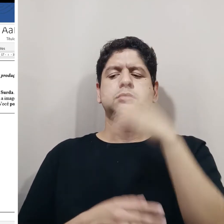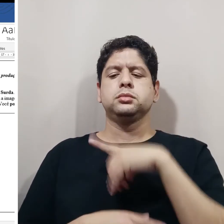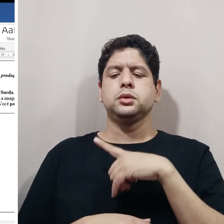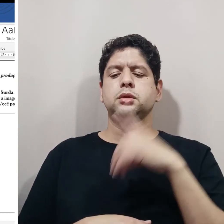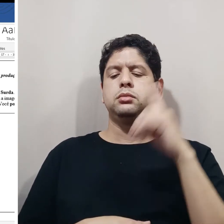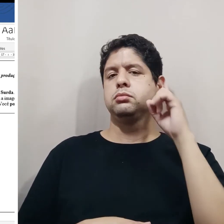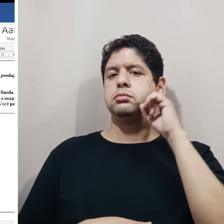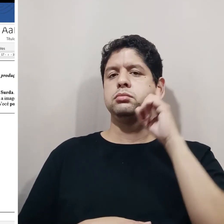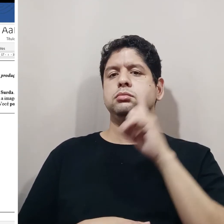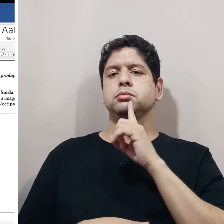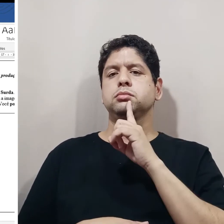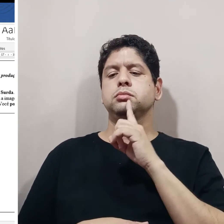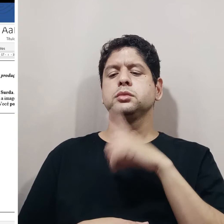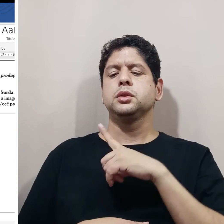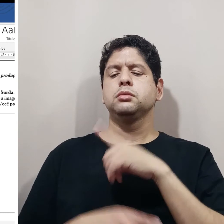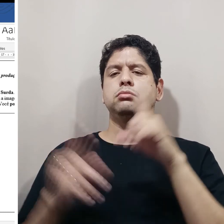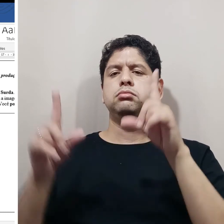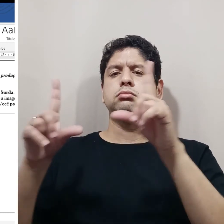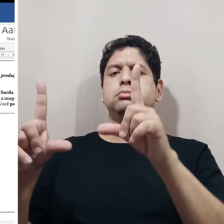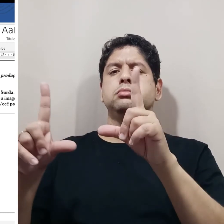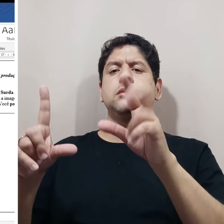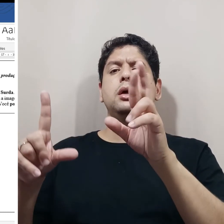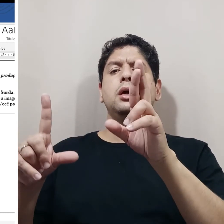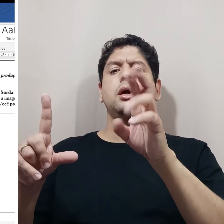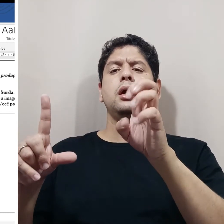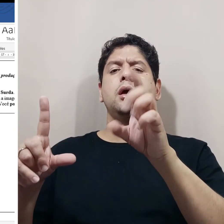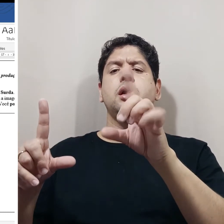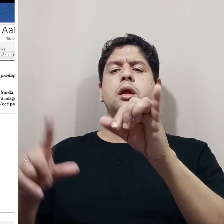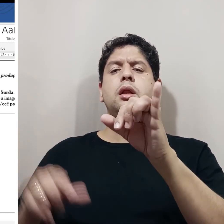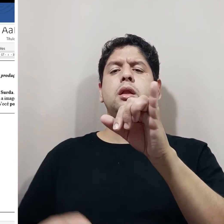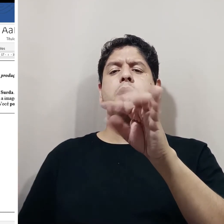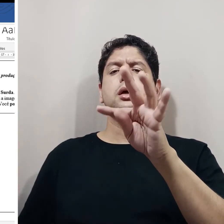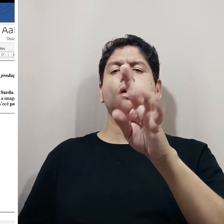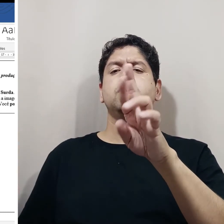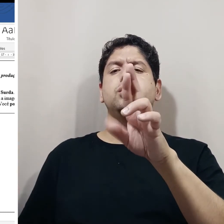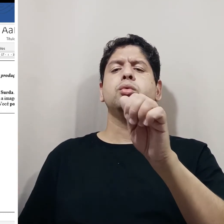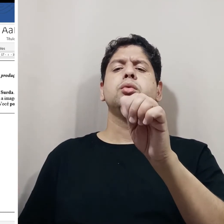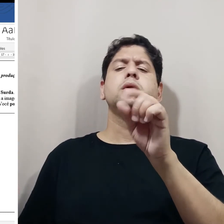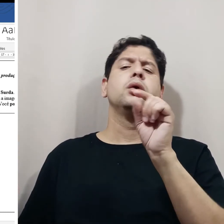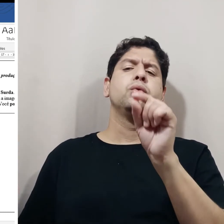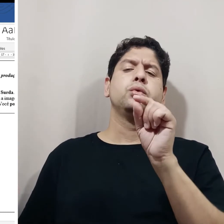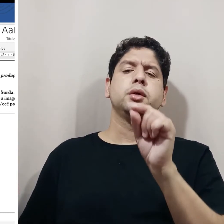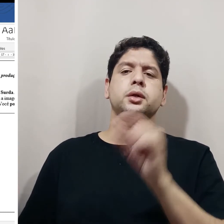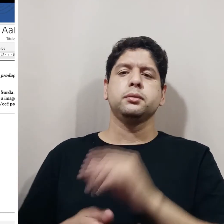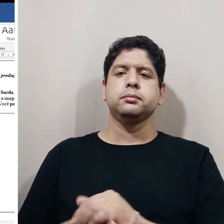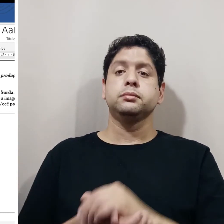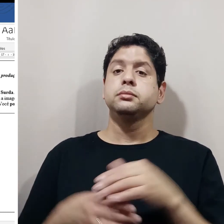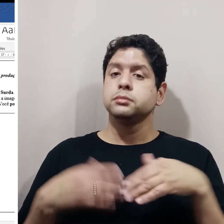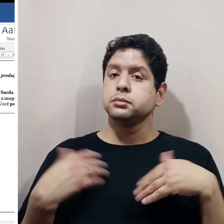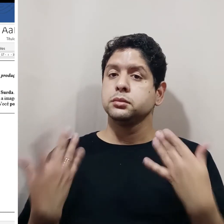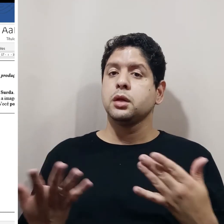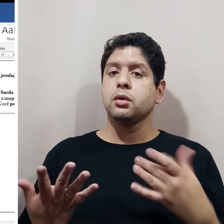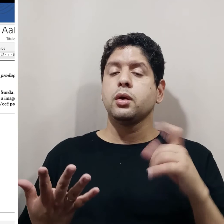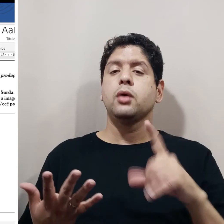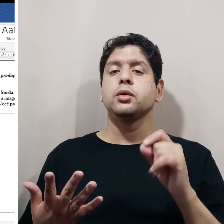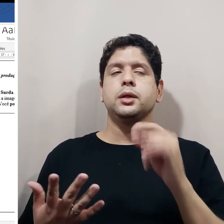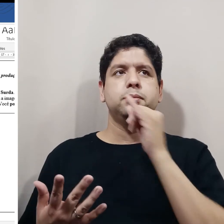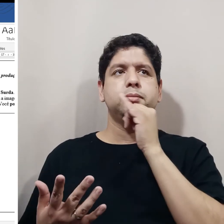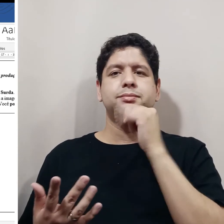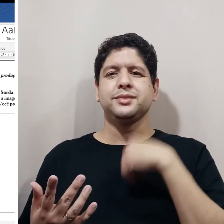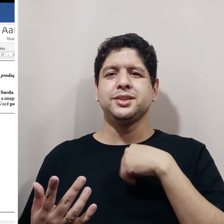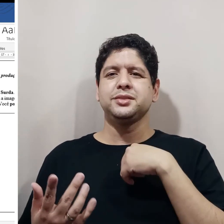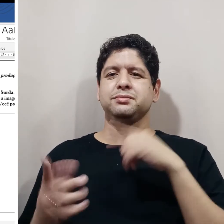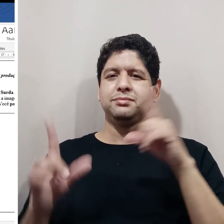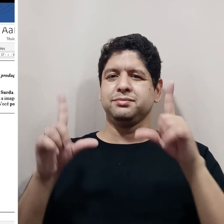questão, né, a pintora surda Nancy Hurk, né, uma artista surda super importante, ela fez uma releitura da